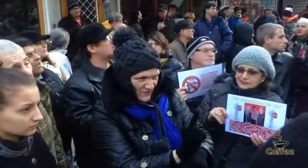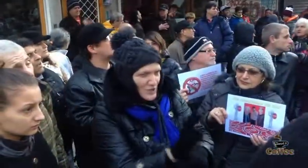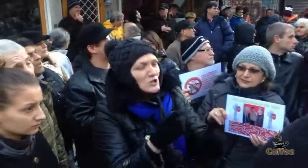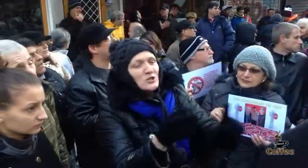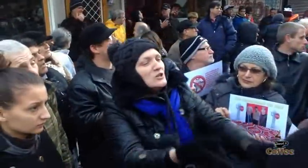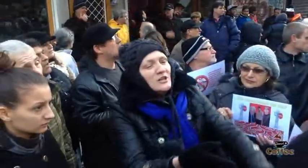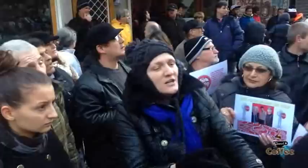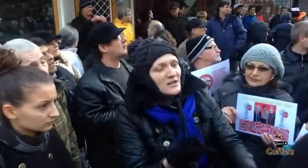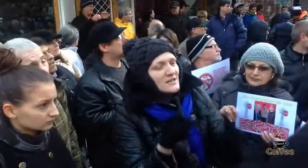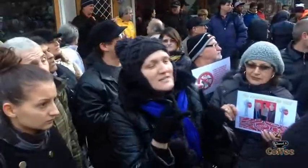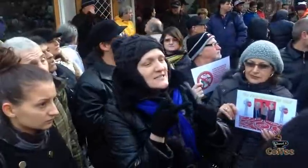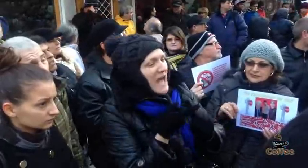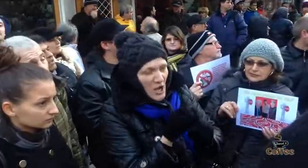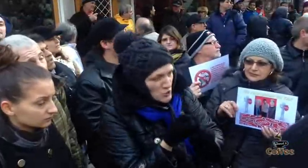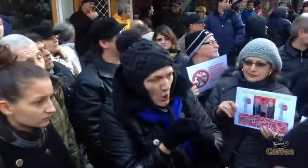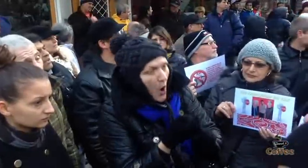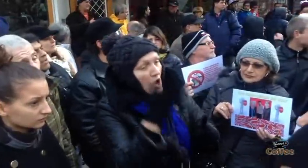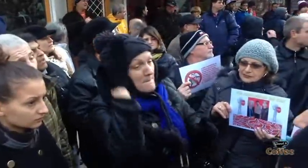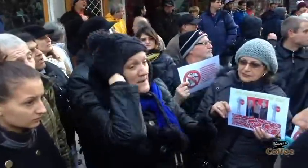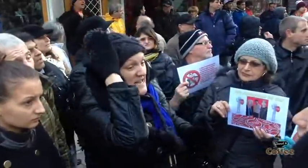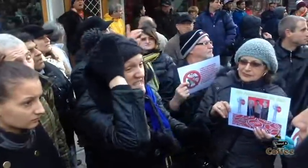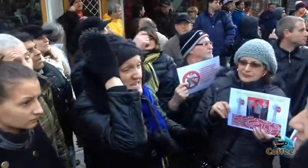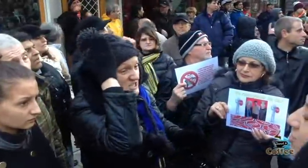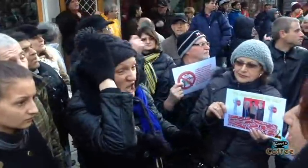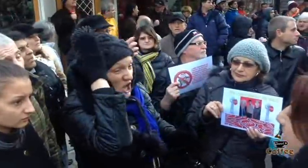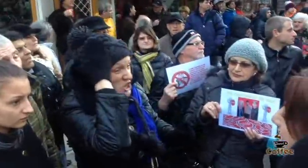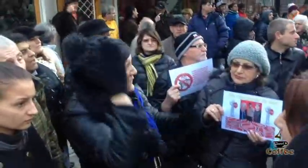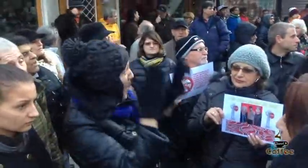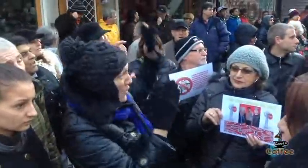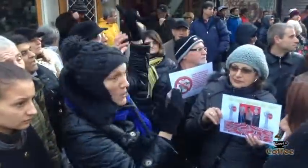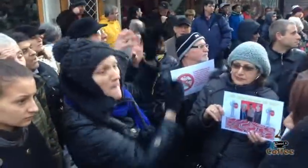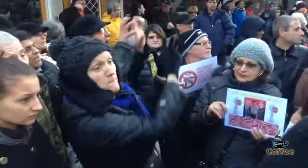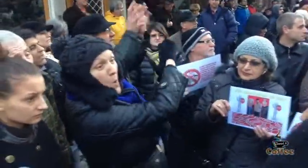А тук в Съюза на глухите има много фалшиви неща с членския внос.